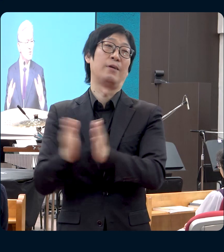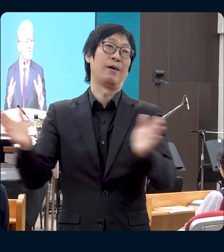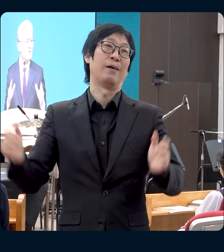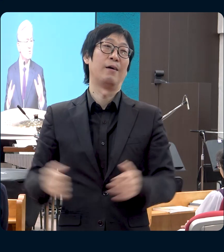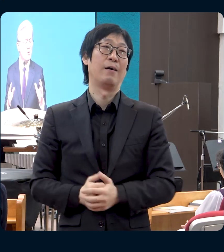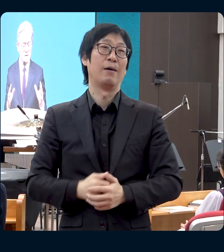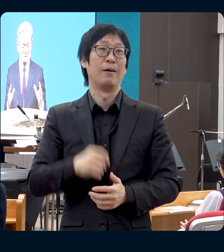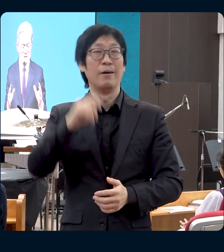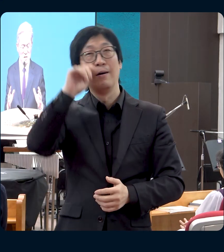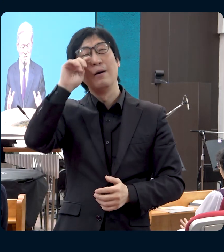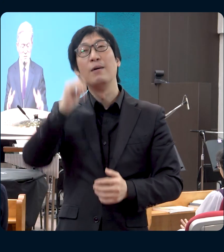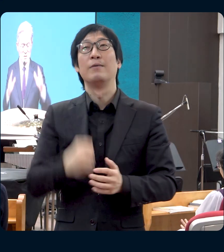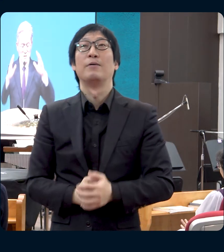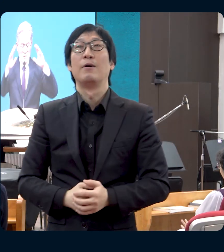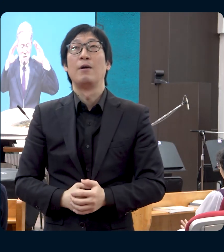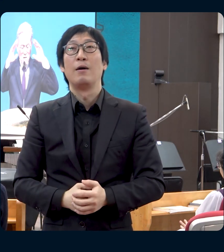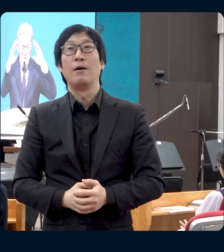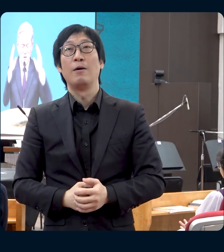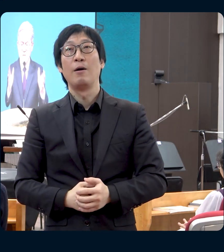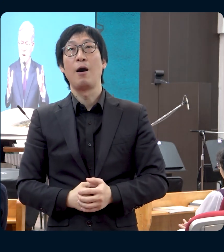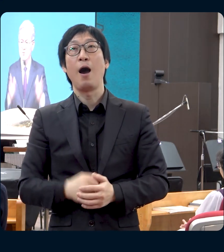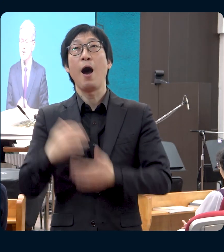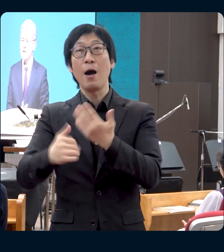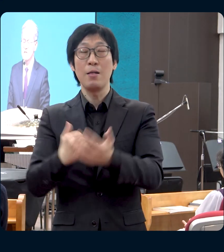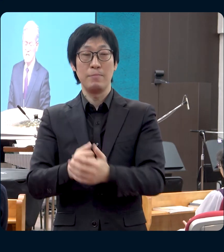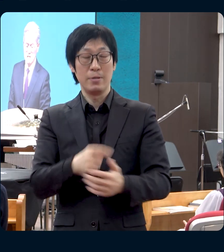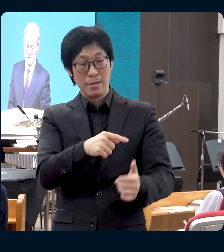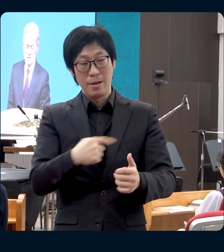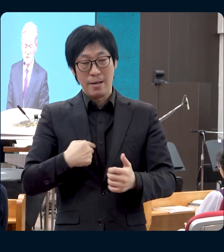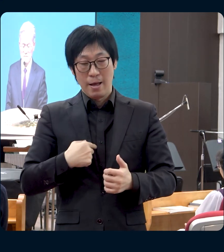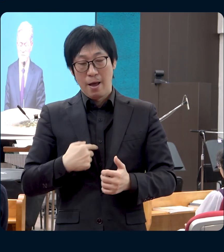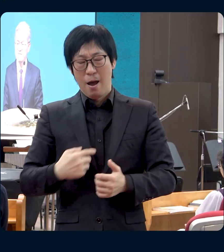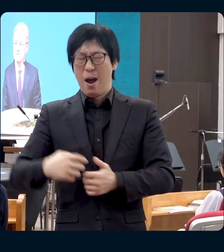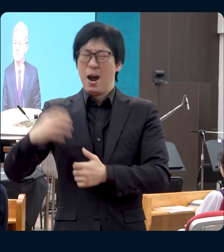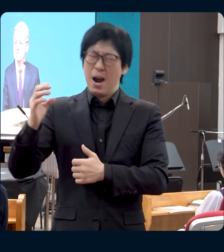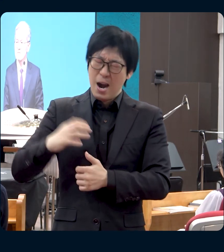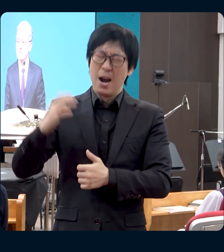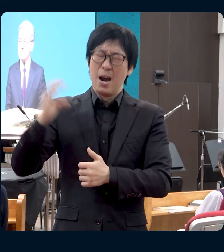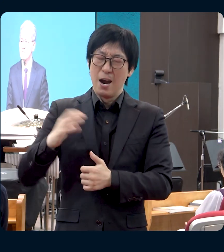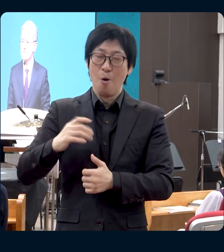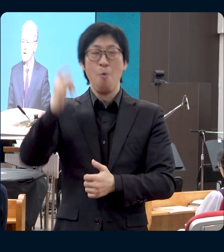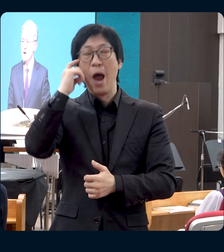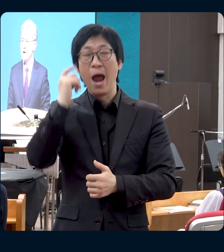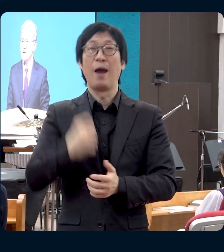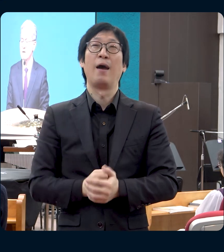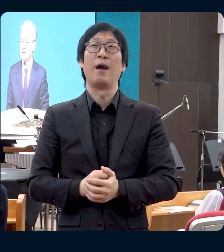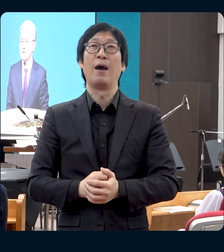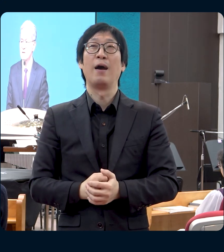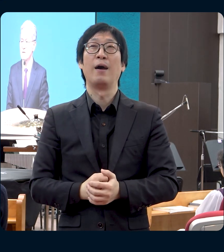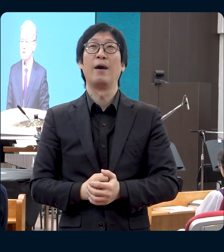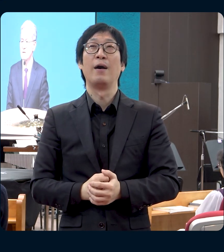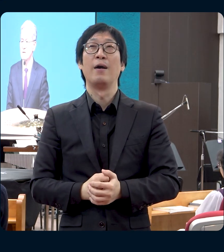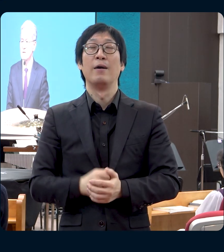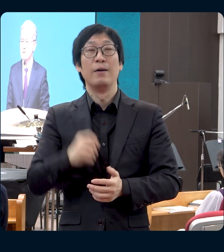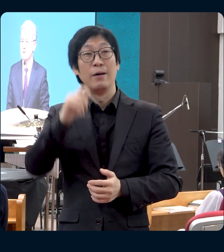그 분노하고 미워했던 그것을 얼마나 무섭게 치시는지 내가